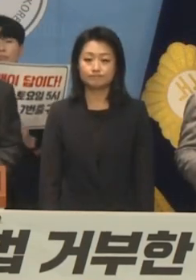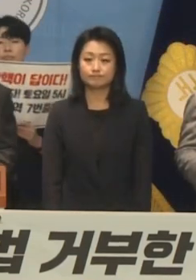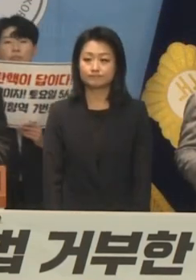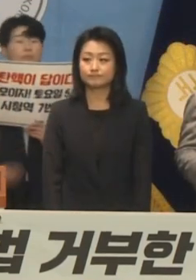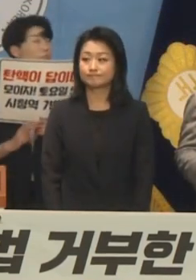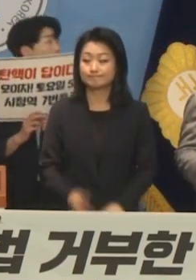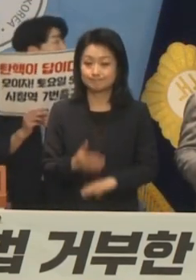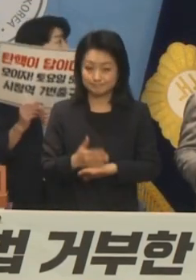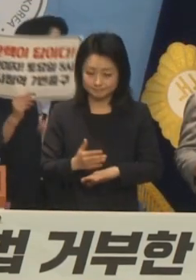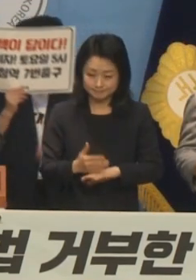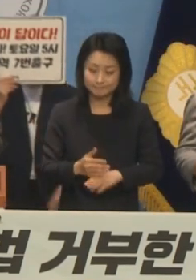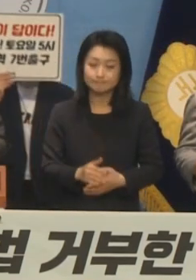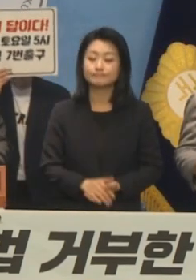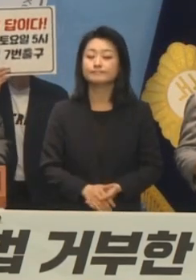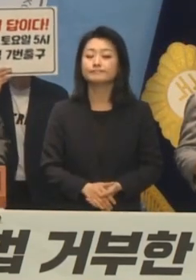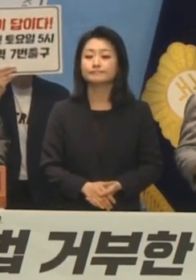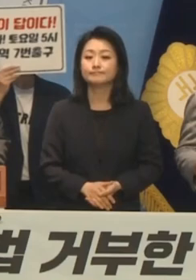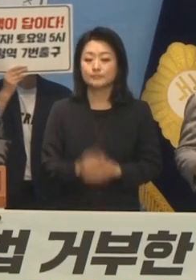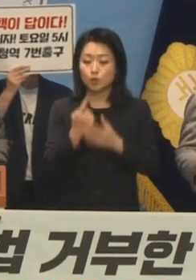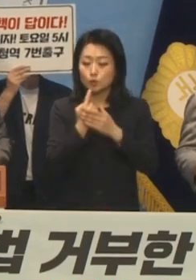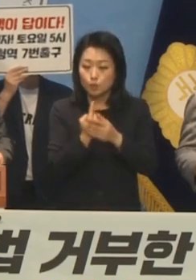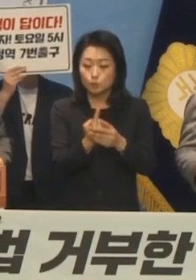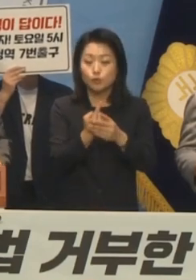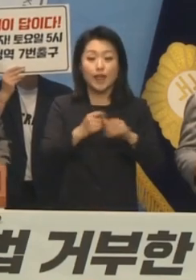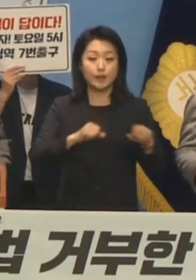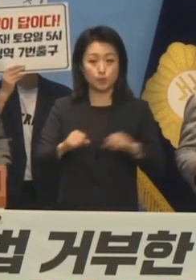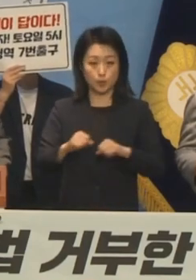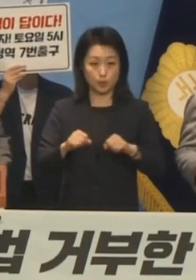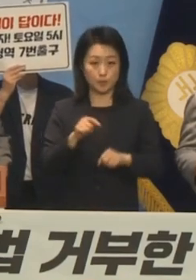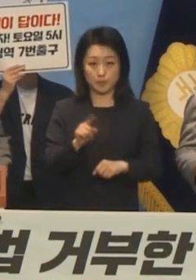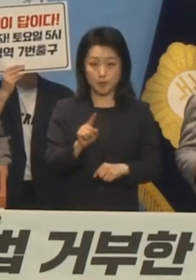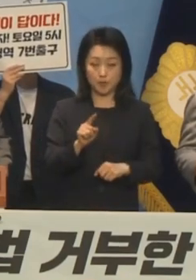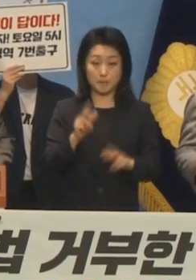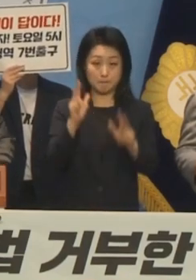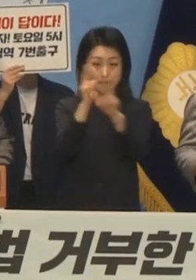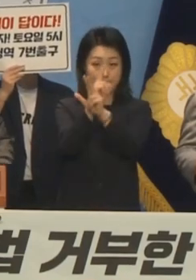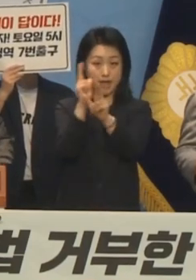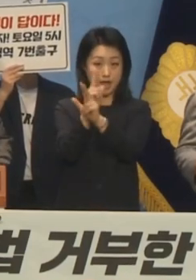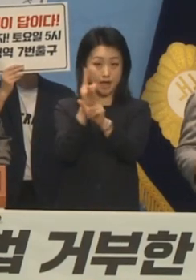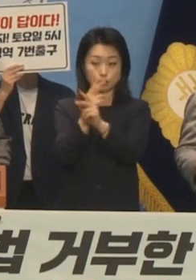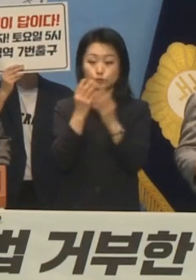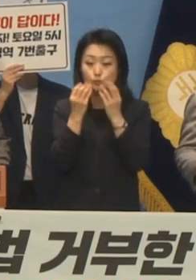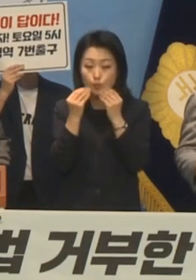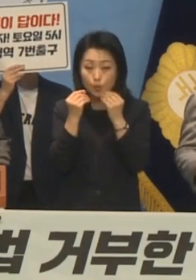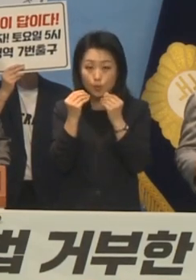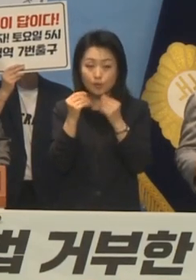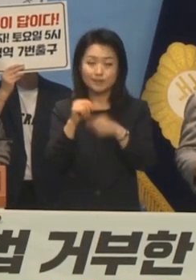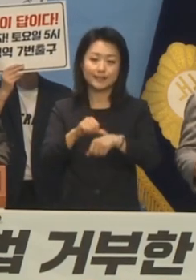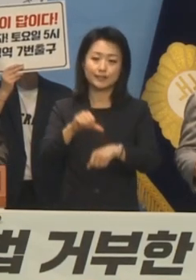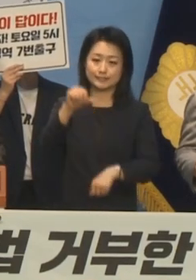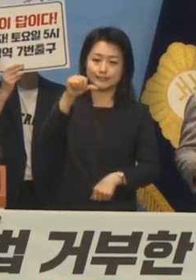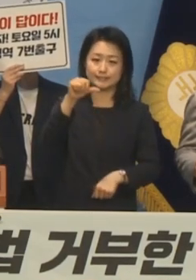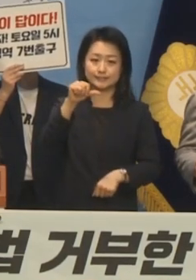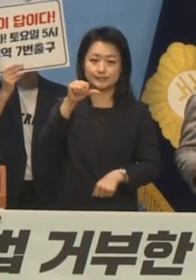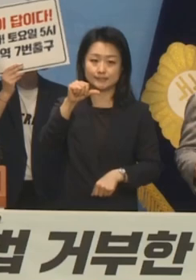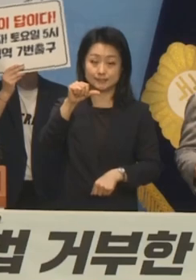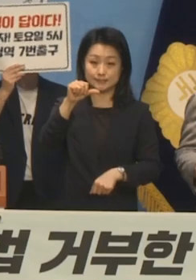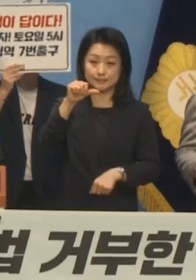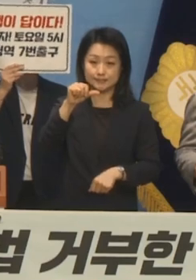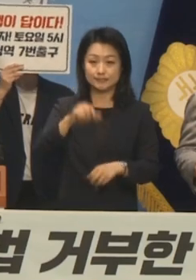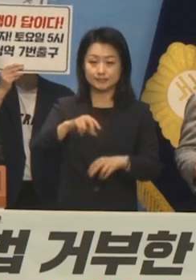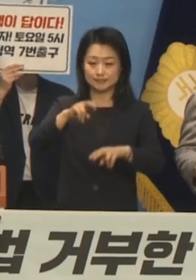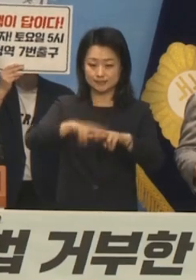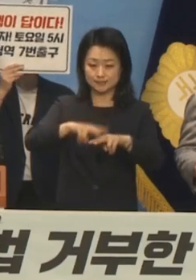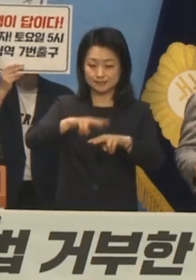네, 감사합니다. 그 촛불행동은 매주 주말 5시에 시청역 숭례문